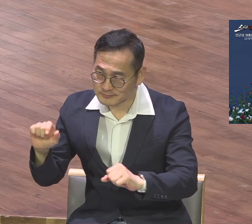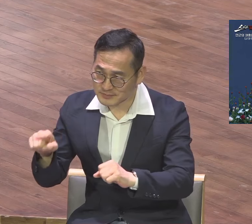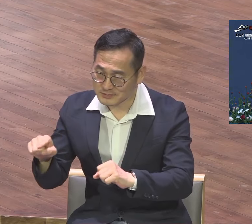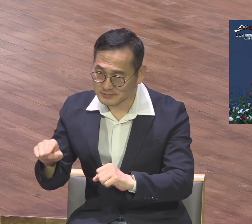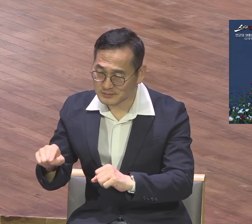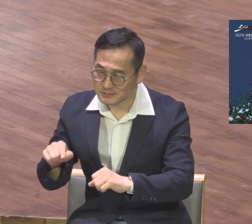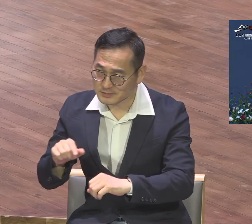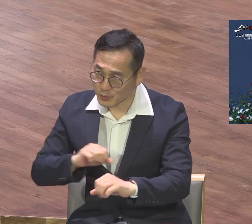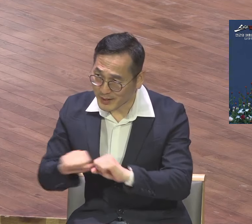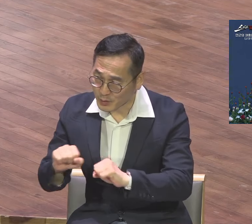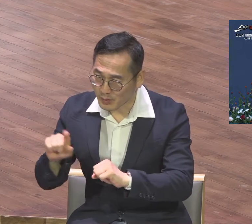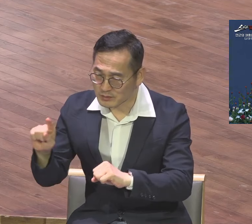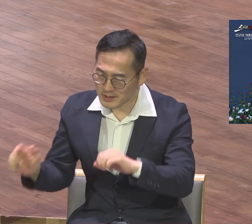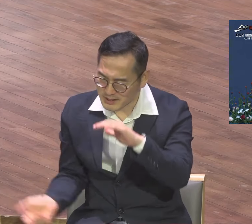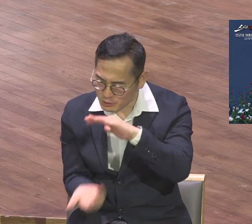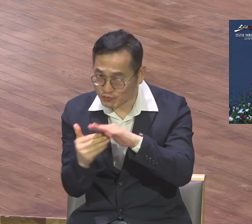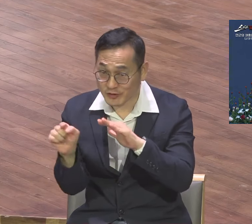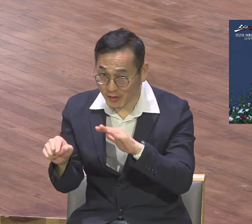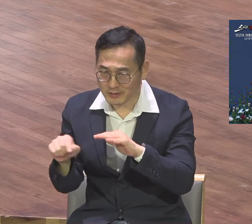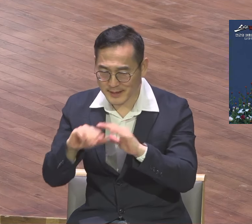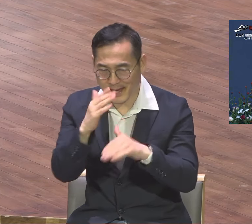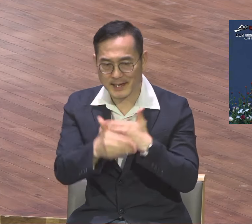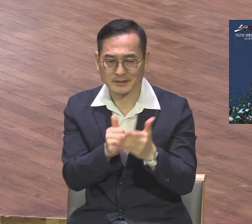가심을 강조하고 있습니다.